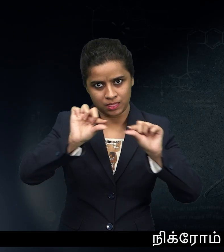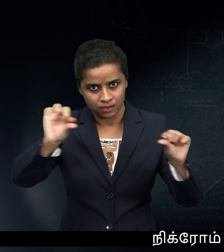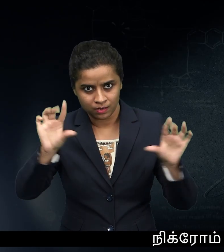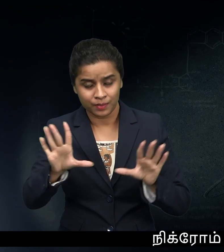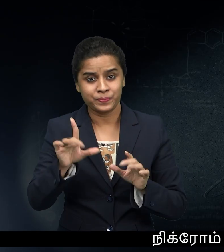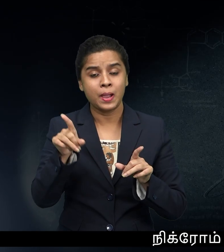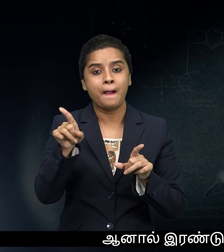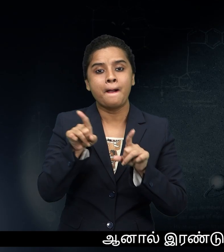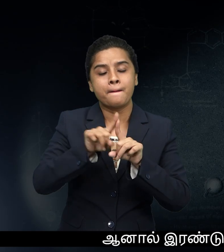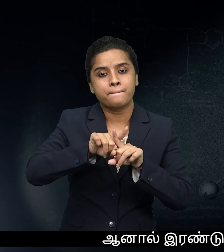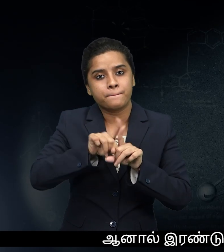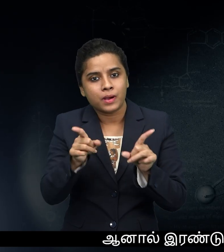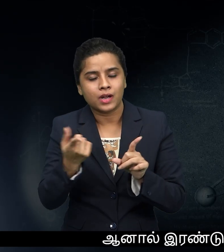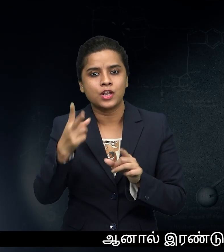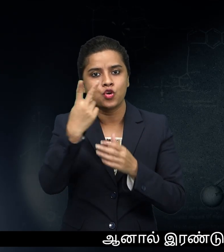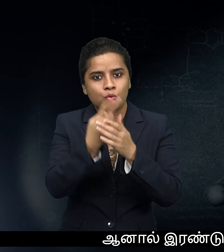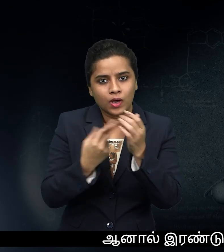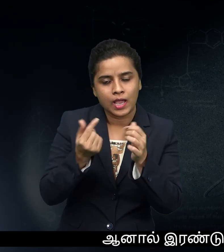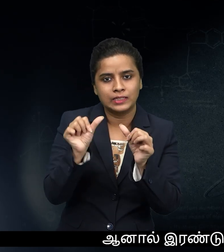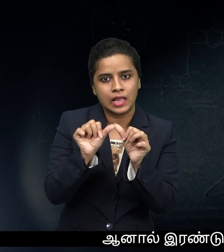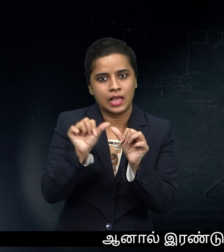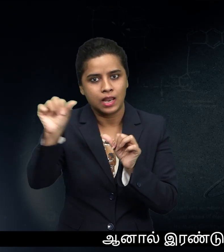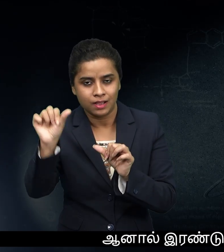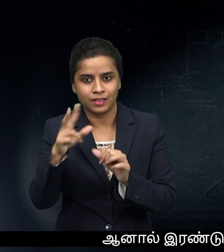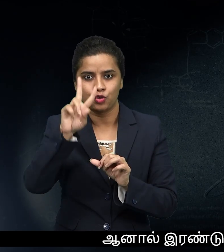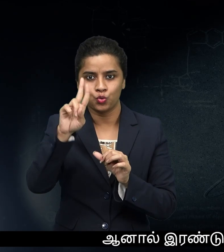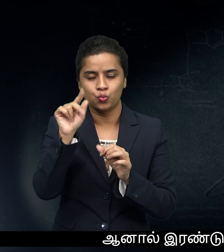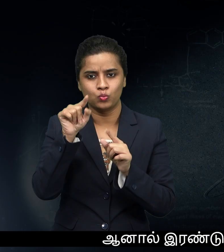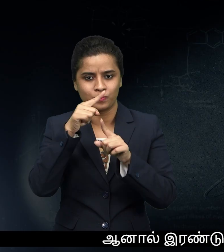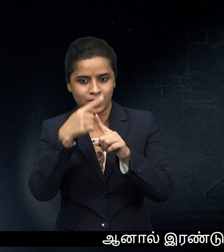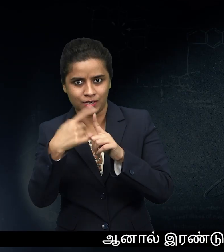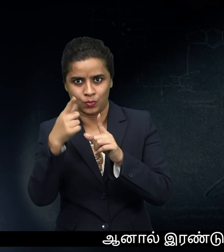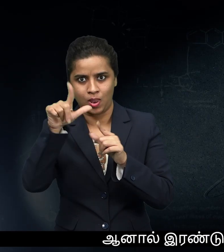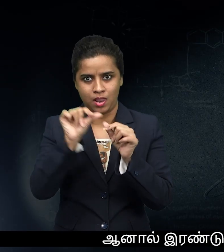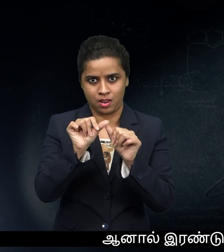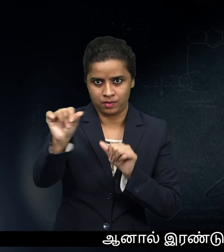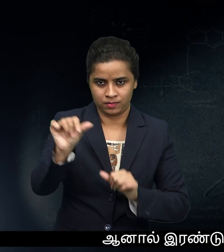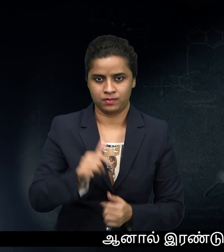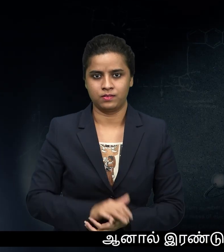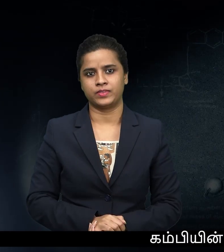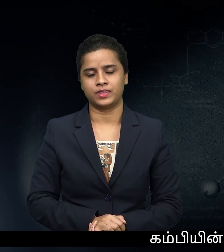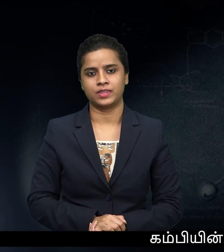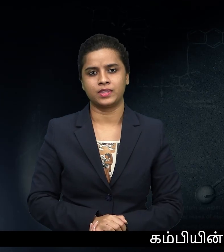மாற்றவும். ஆனால் 2 மடங்கு நீளம், அதாவது 2L. கம்பியின்